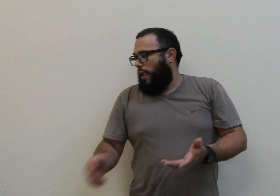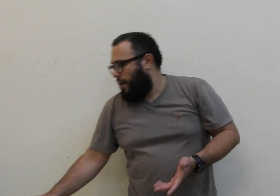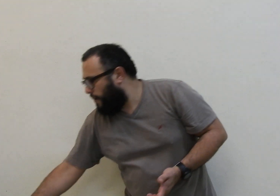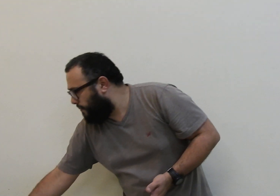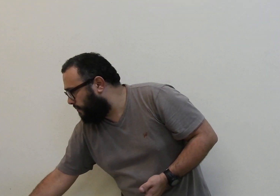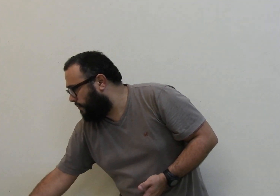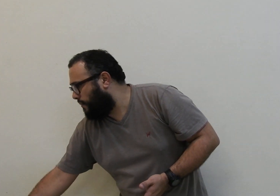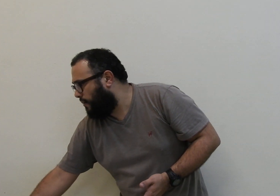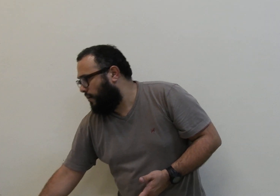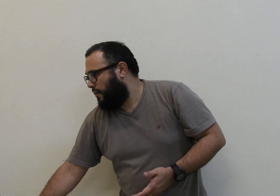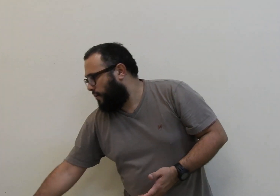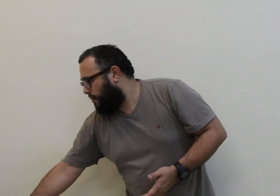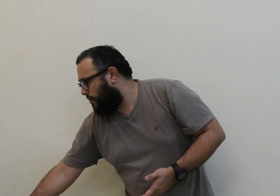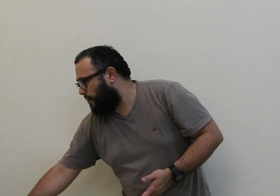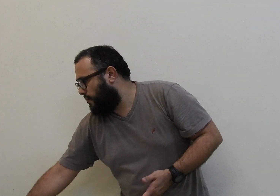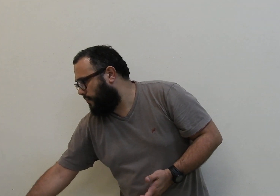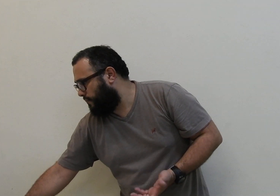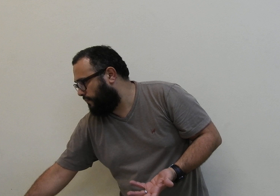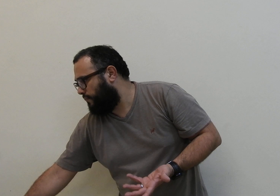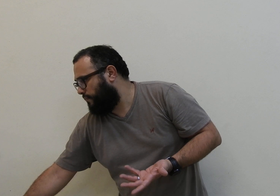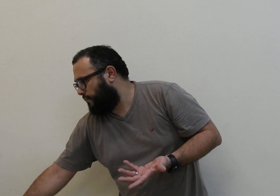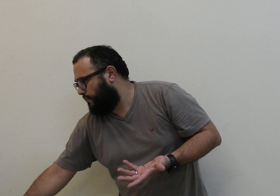eu vou dando, para que vocês não fiquem também tão perdidos ao